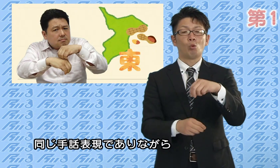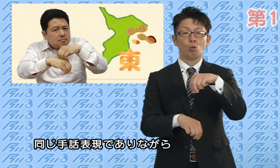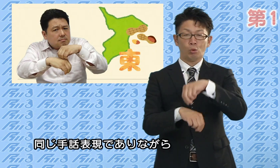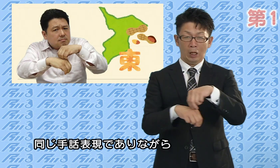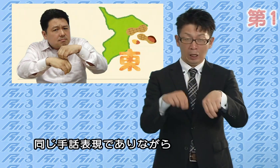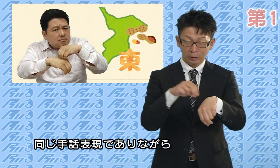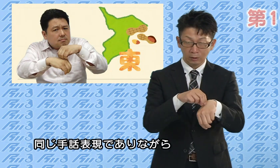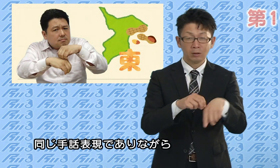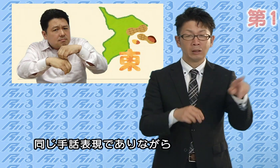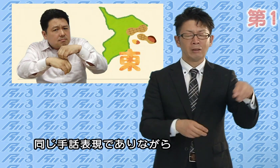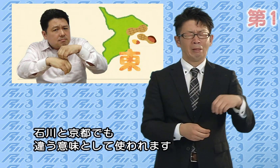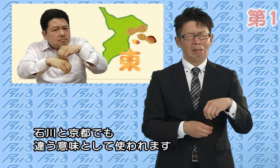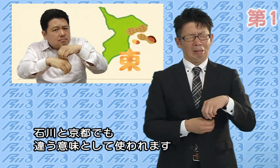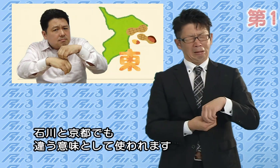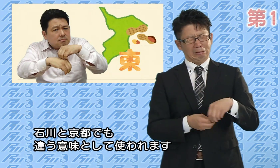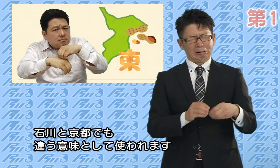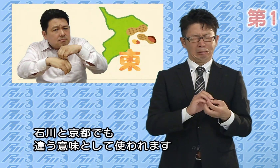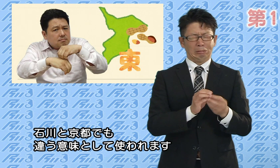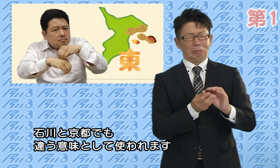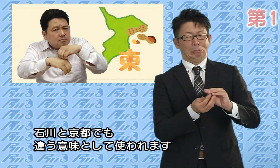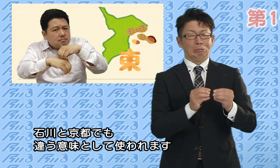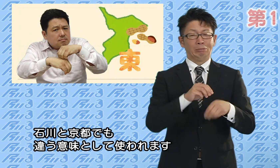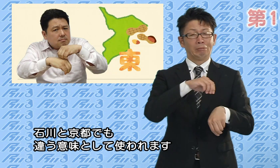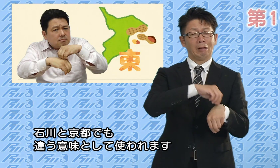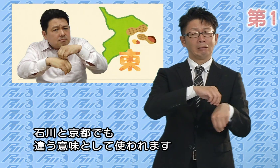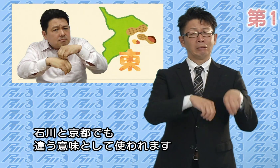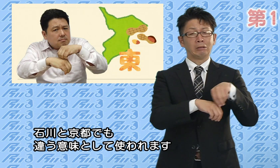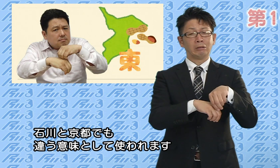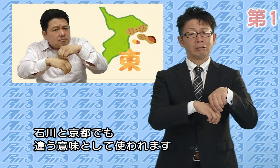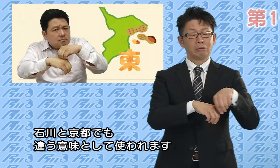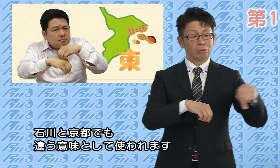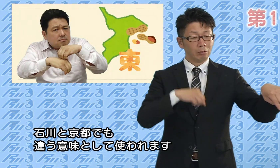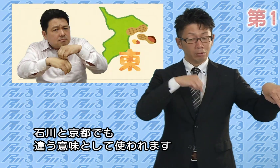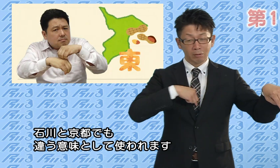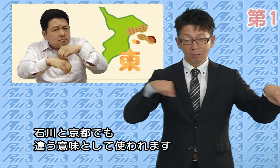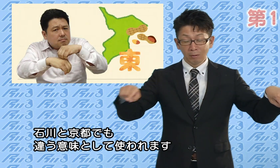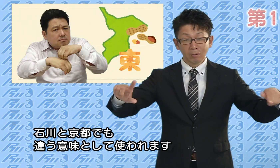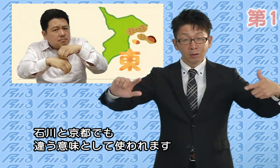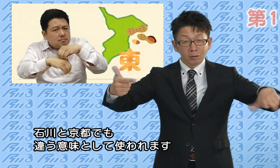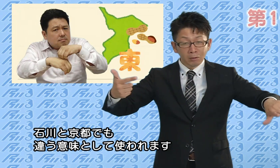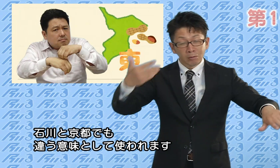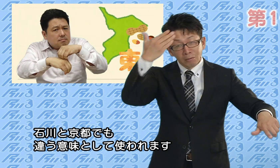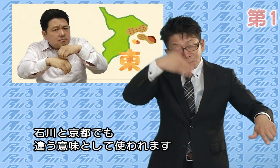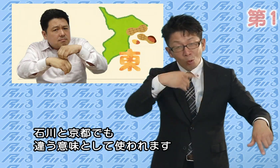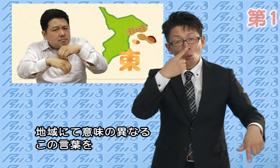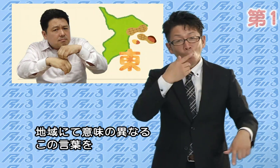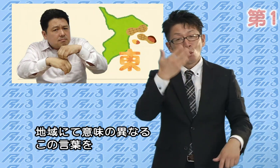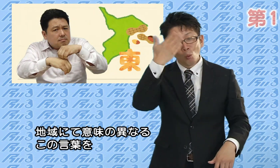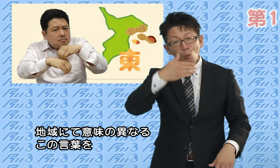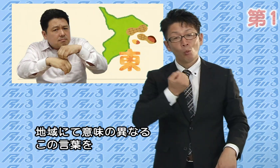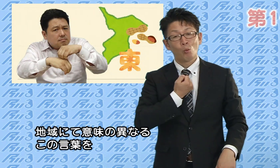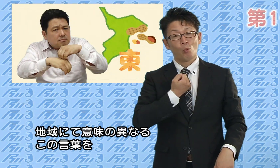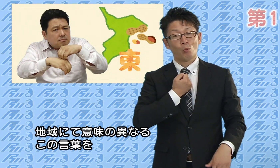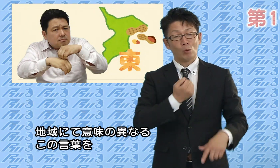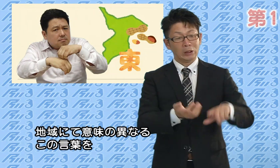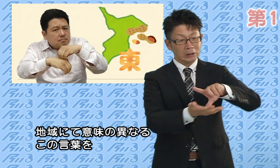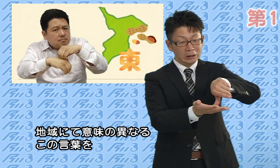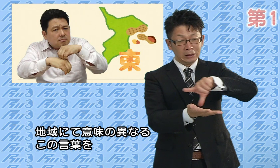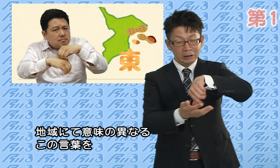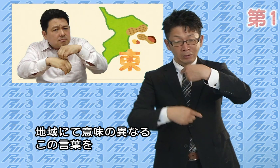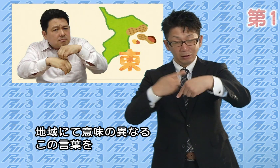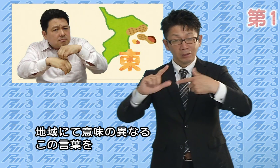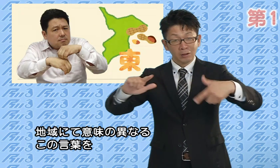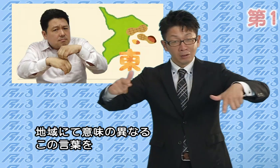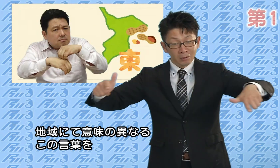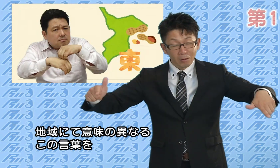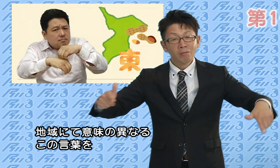同じ手話表現でありながら、石川と京都でも違う意味として使われます。地域にて意味